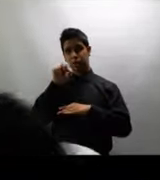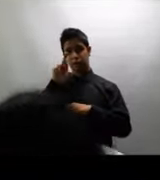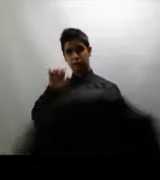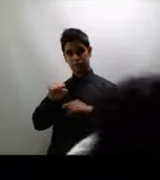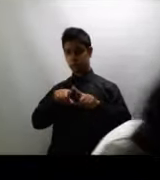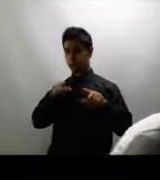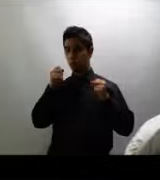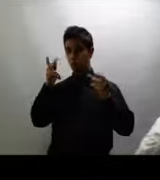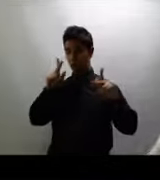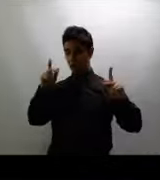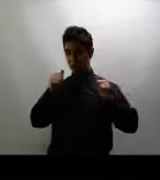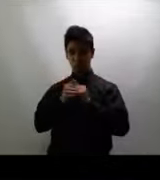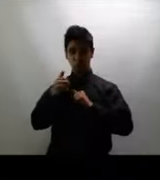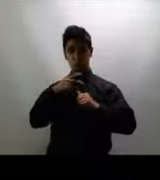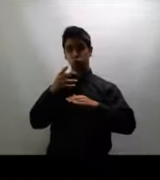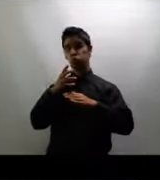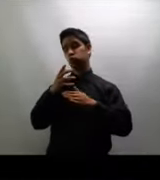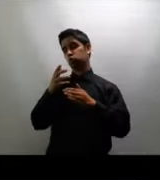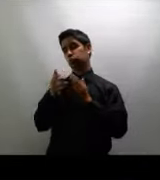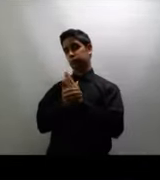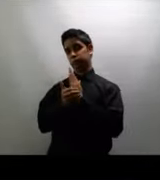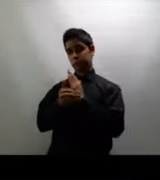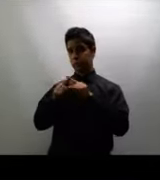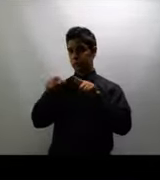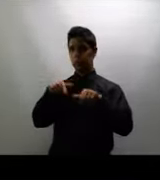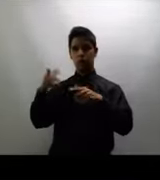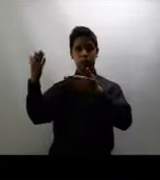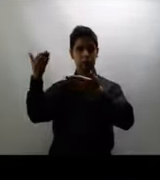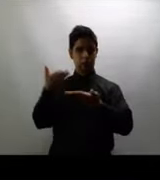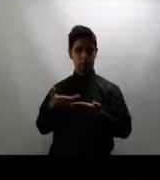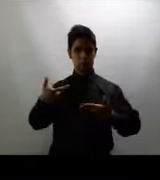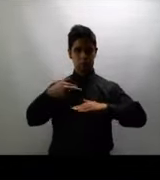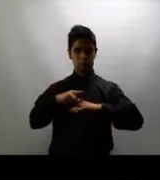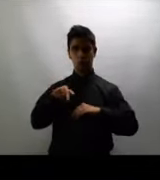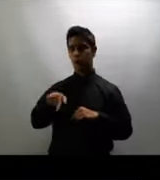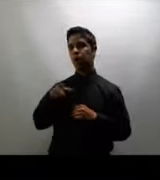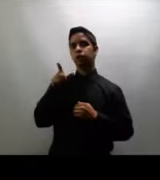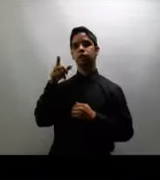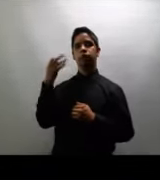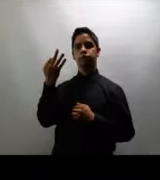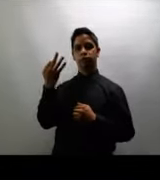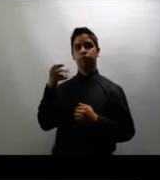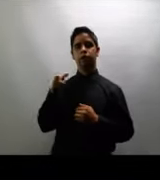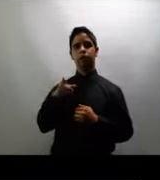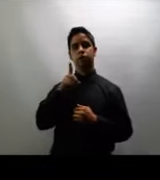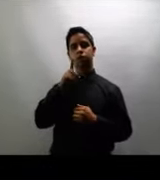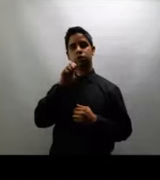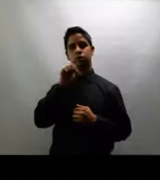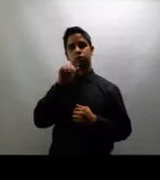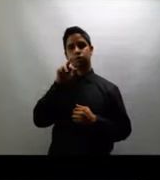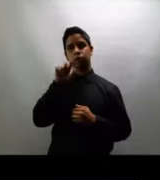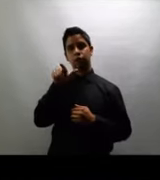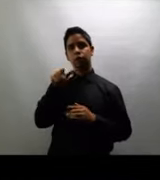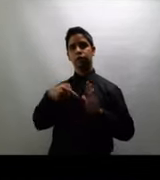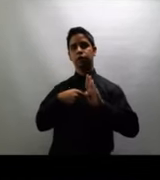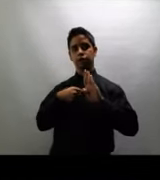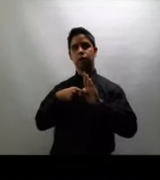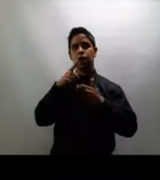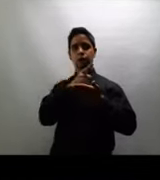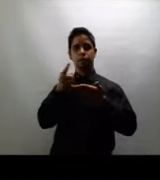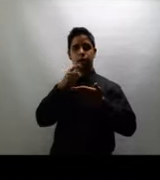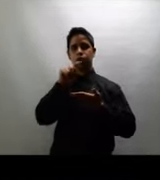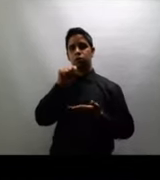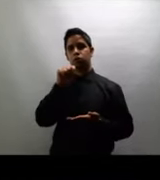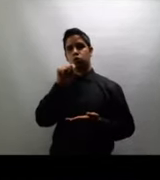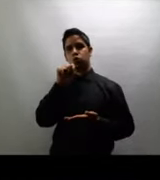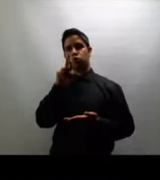tremendo talento que hay allá y que ha venido a Puerto Rico. Este viernes Decimanía presenta la Semana del Trovador. Tienen